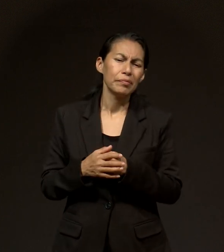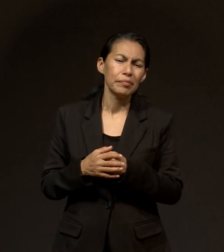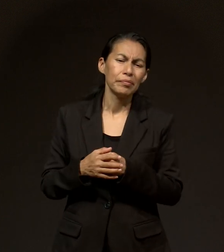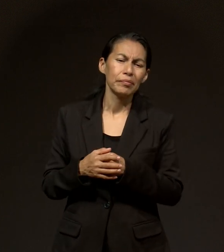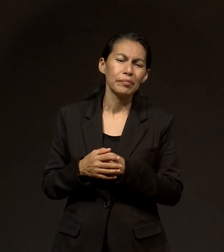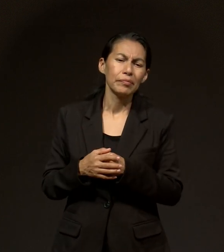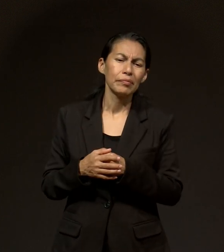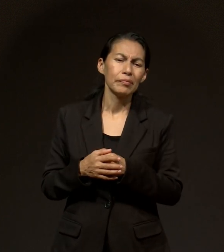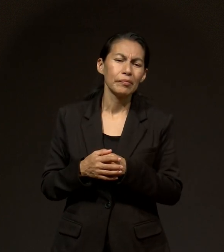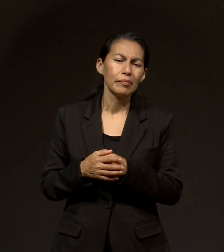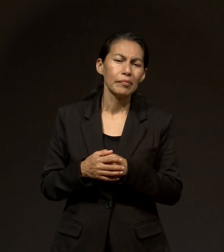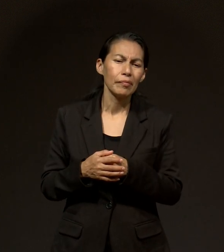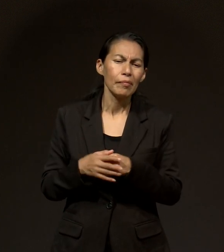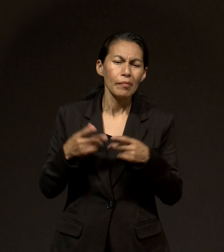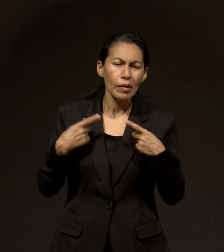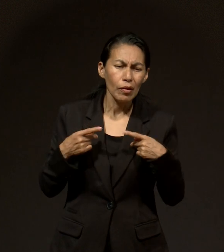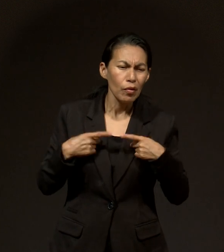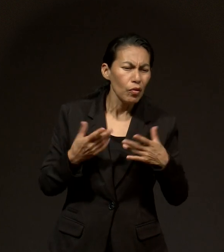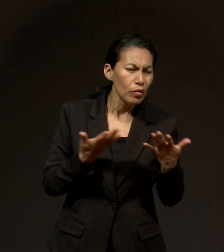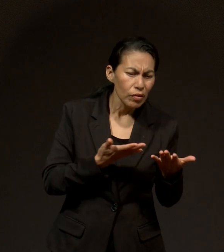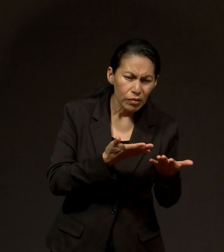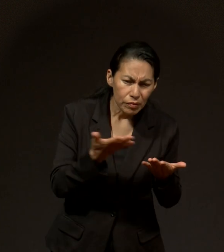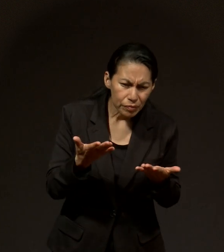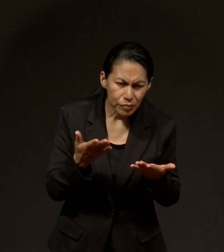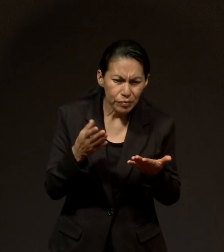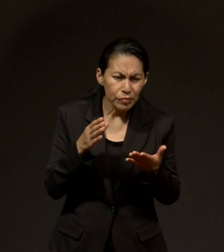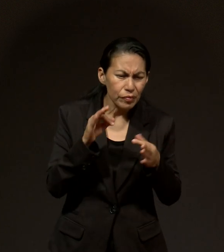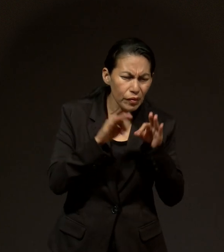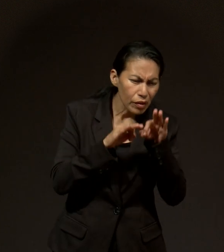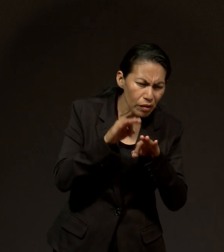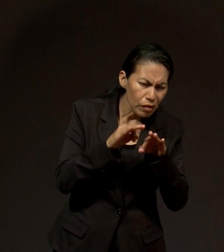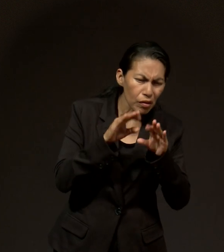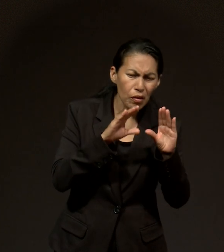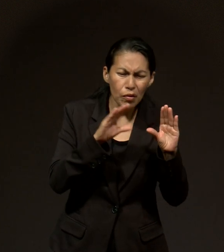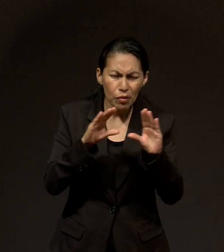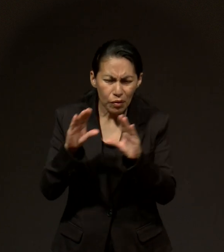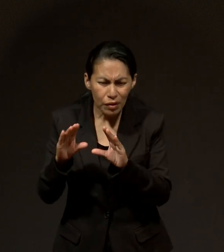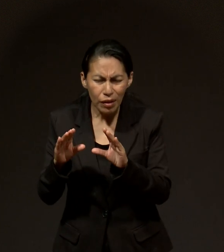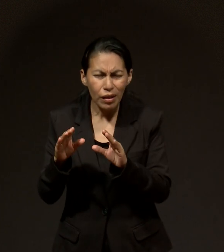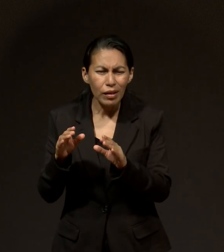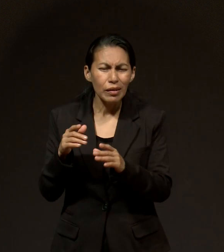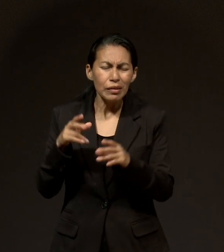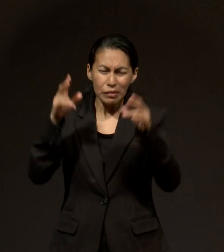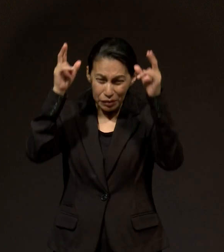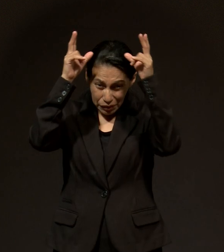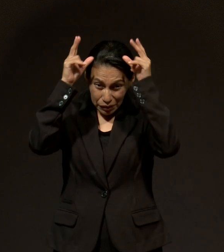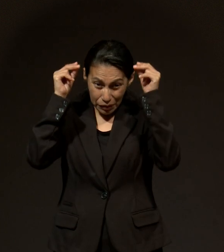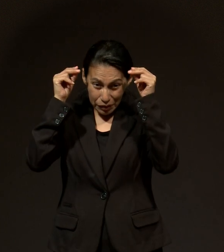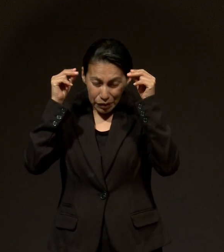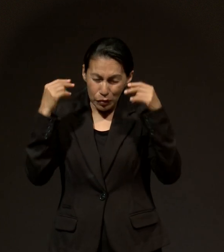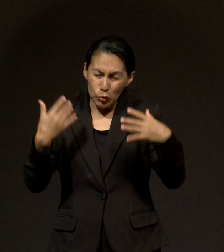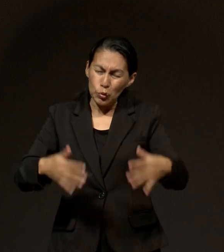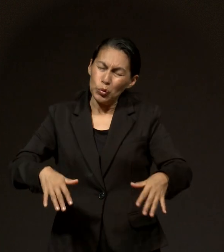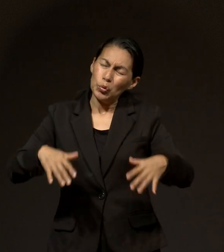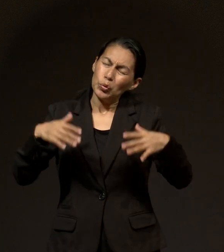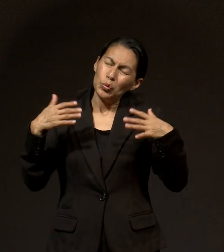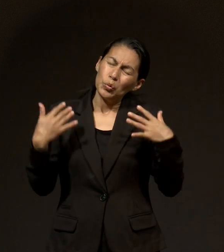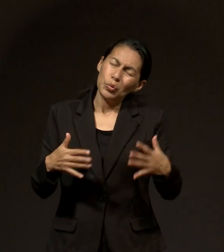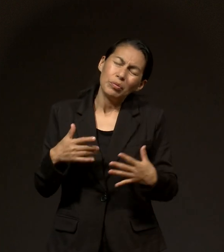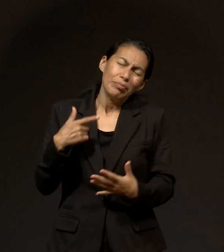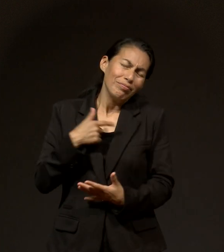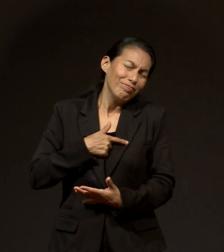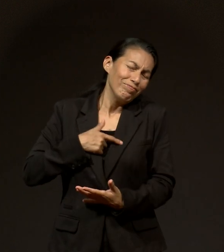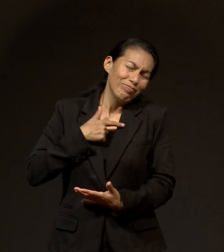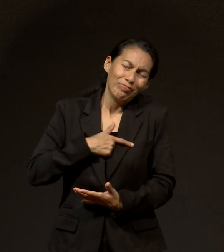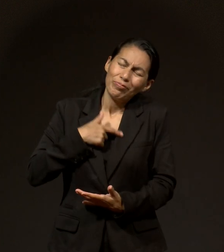Yo, tuve contacto con los pacientes y la verdad que enfermería es una cosa magnífica.